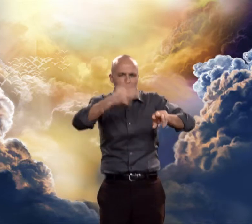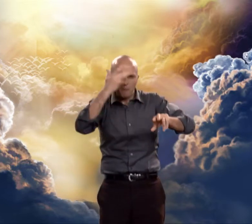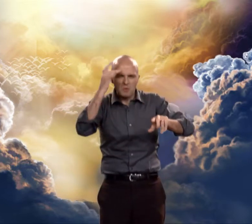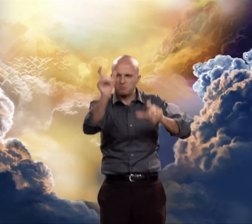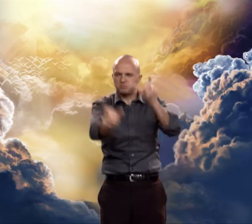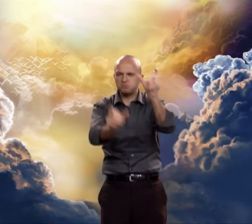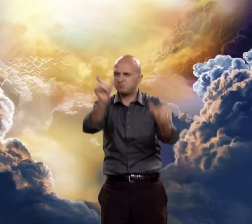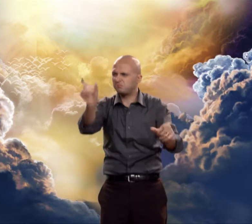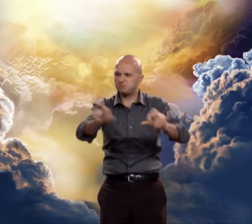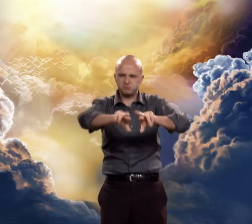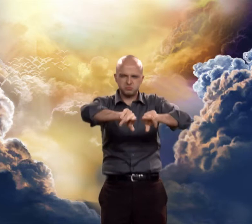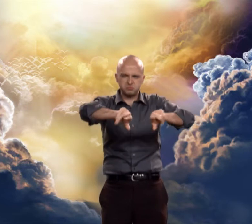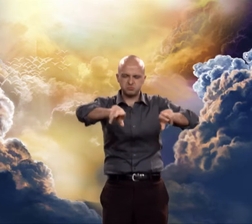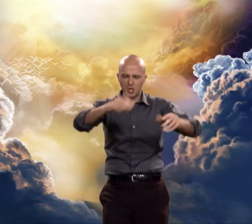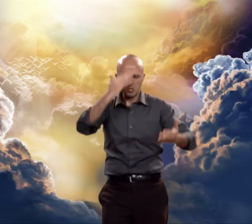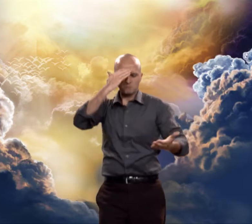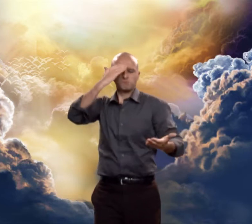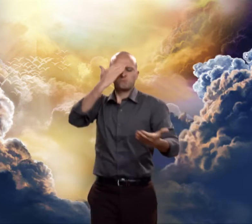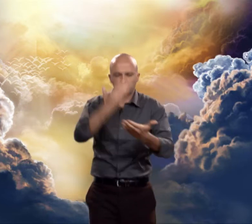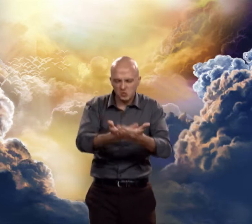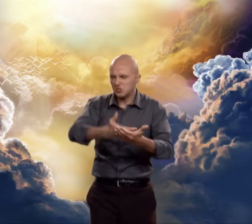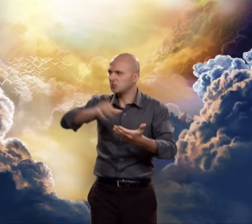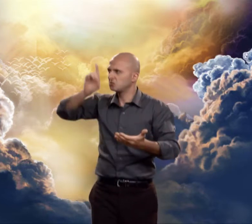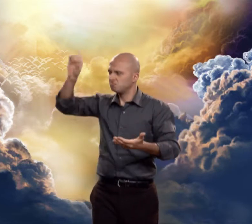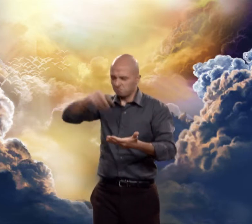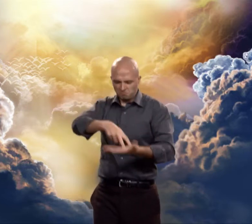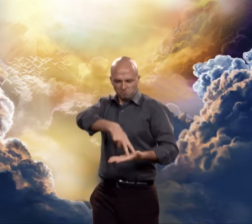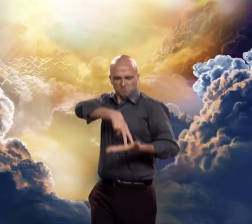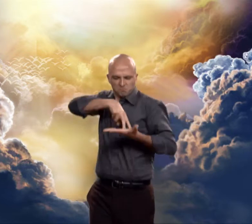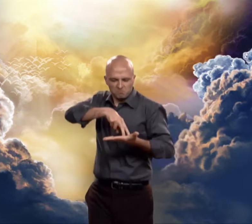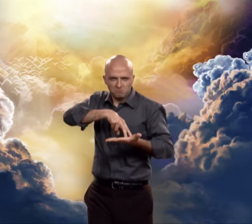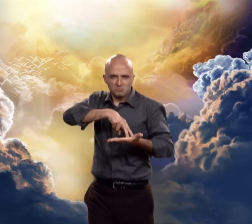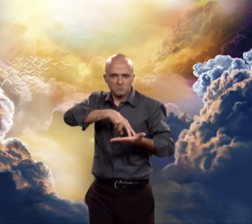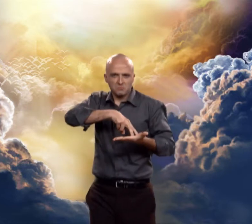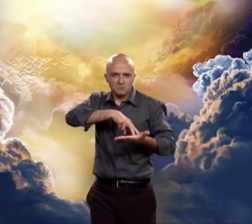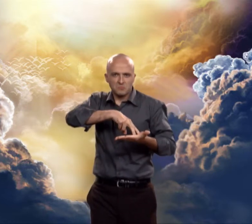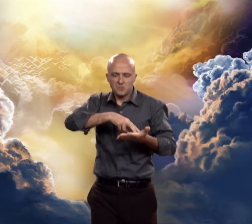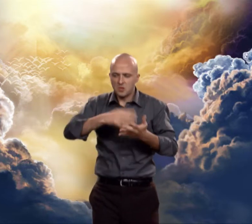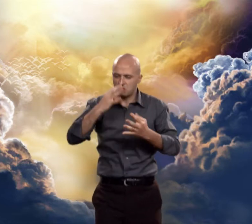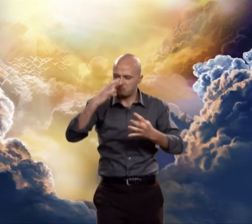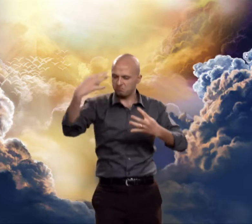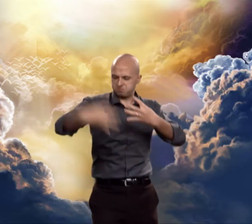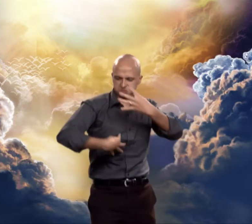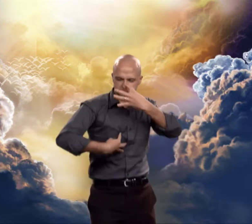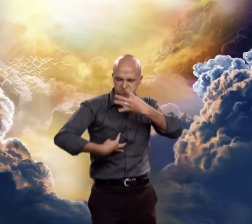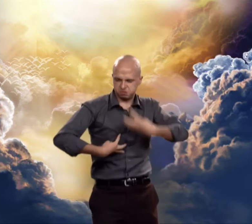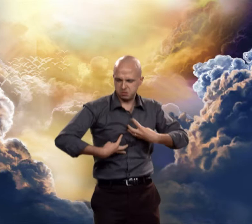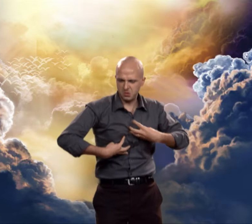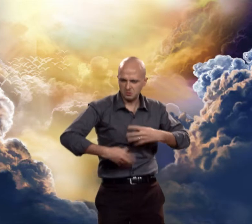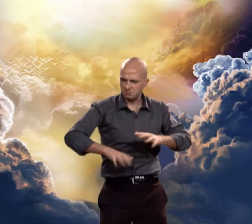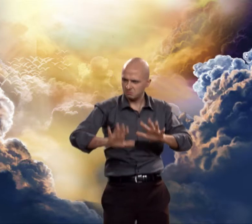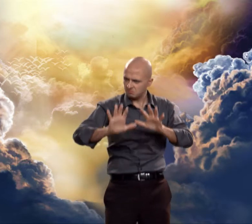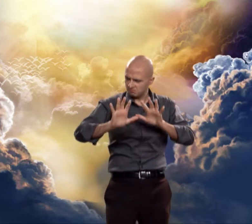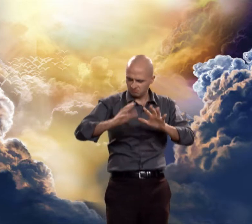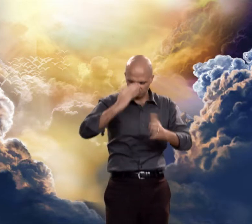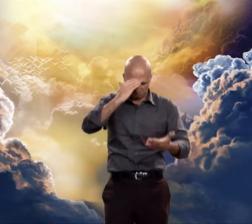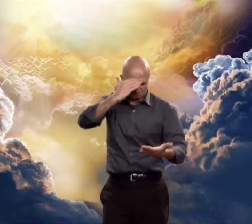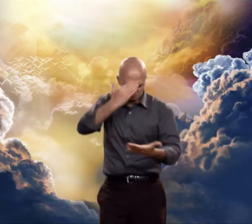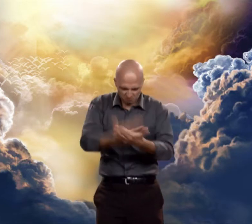dará sua luz. As estrelas cairão do céu e os poderes celestes serão abalados. Então se verá o Filho do Homem vindo